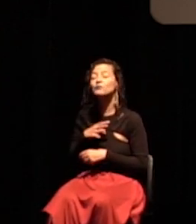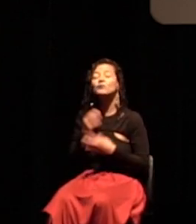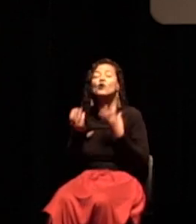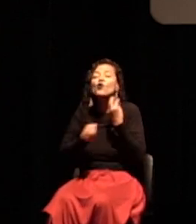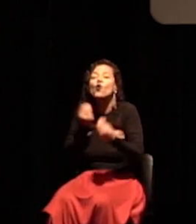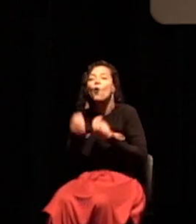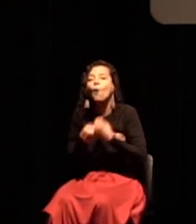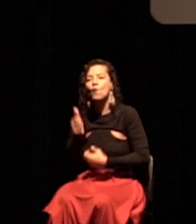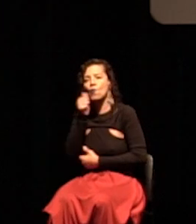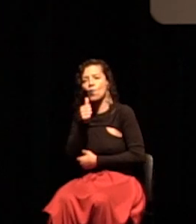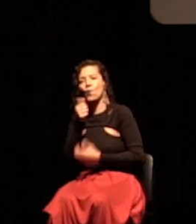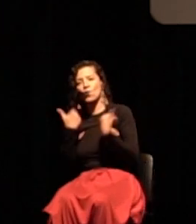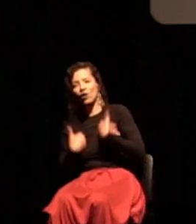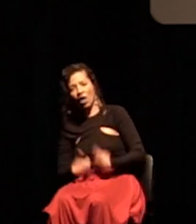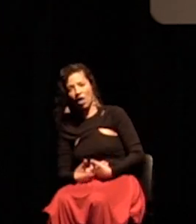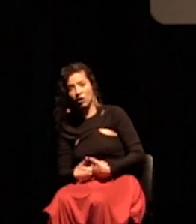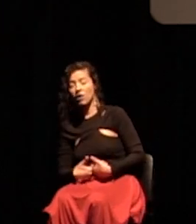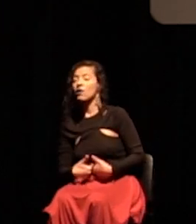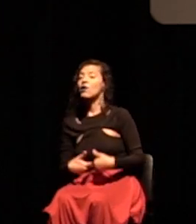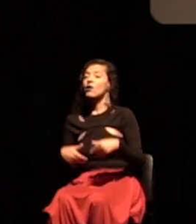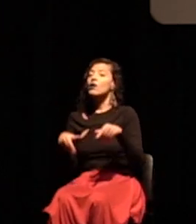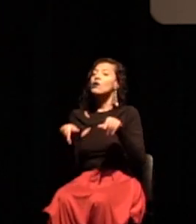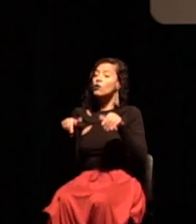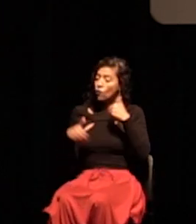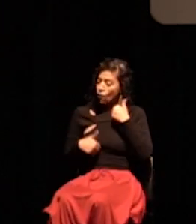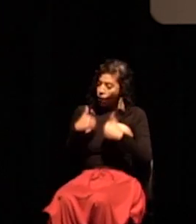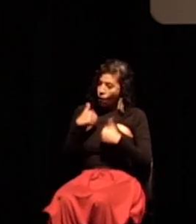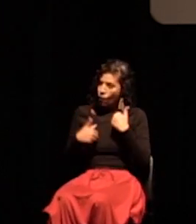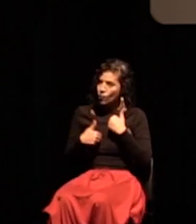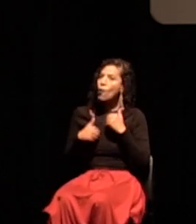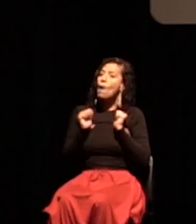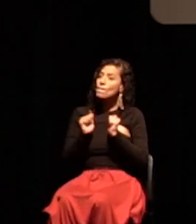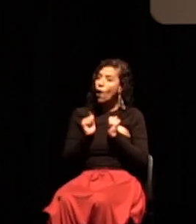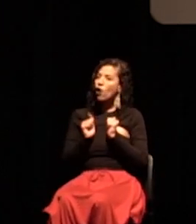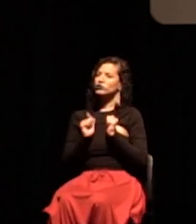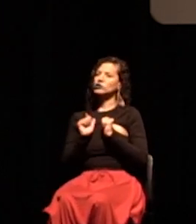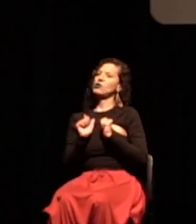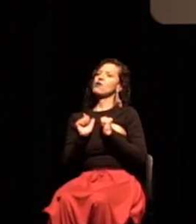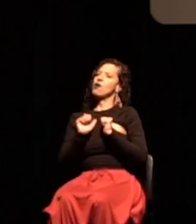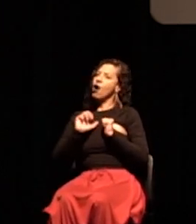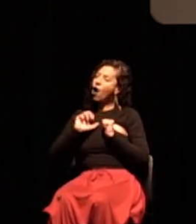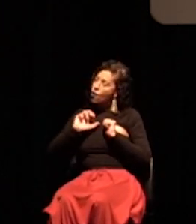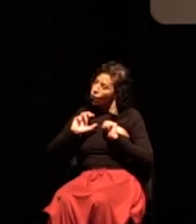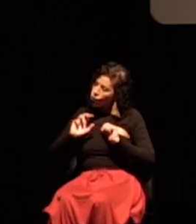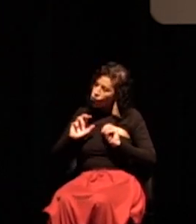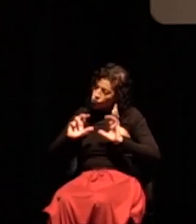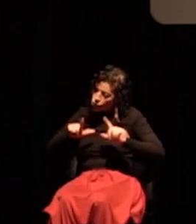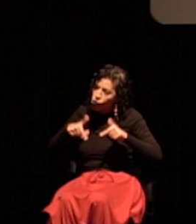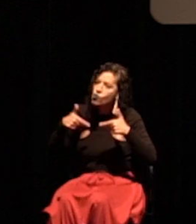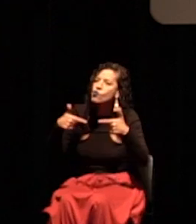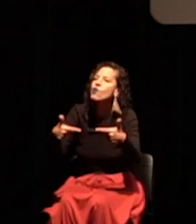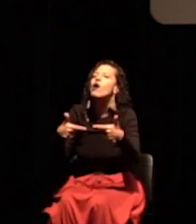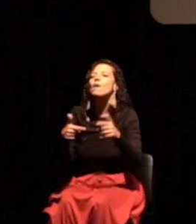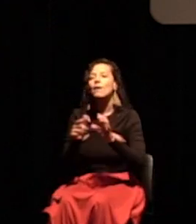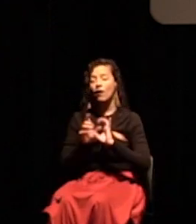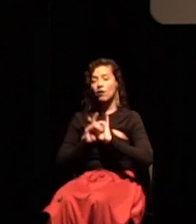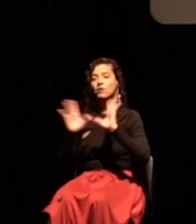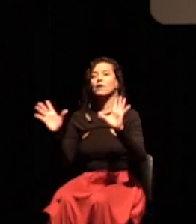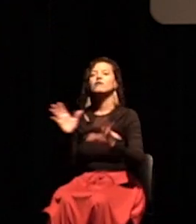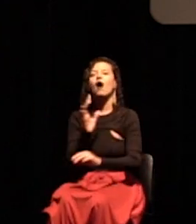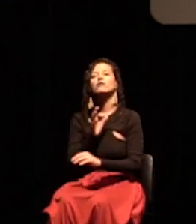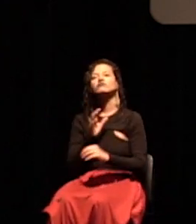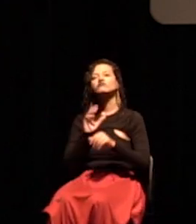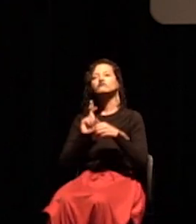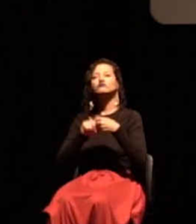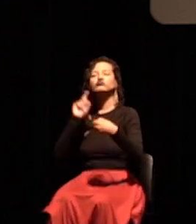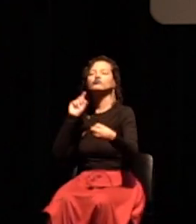contribuindo para também libertar a arte e emancipar a sua condição enquanto artistas mulheres e a história da arte